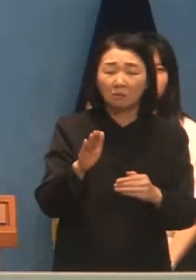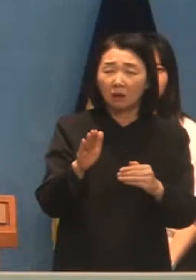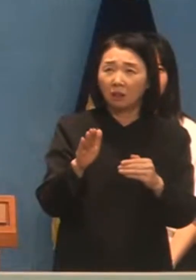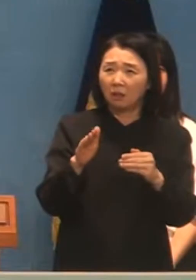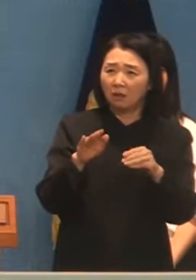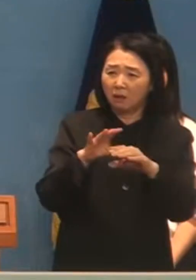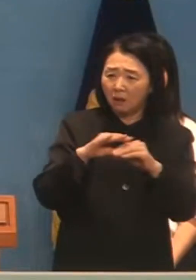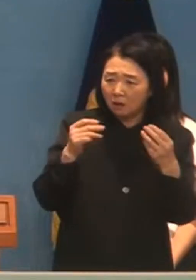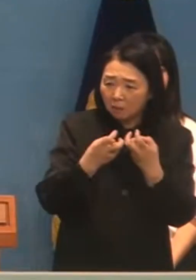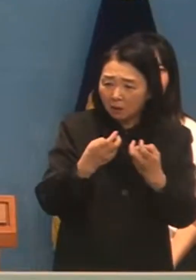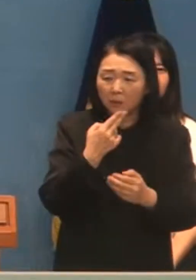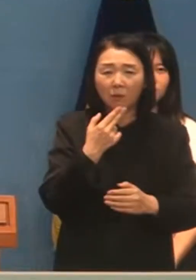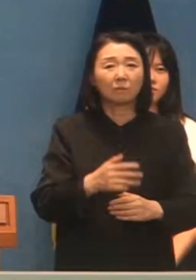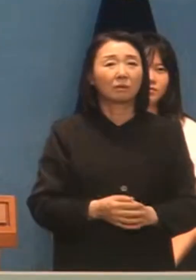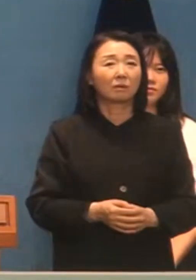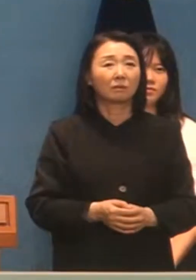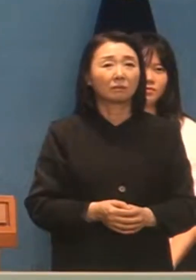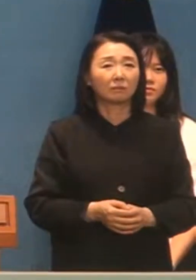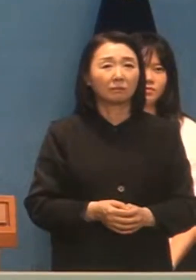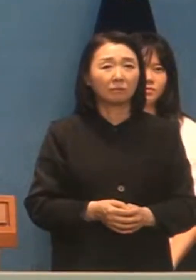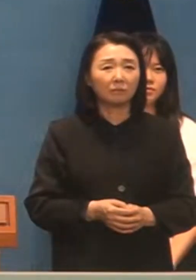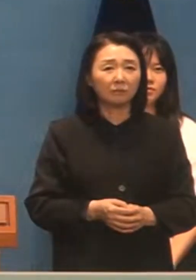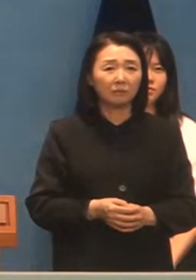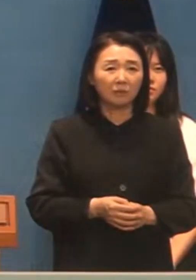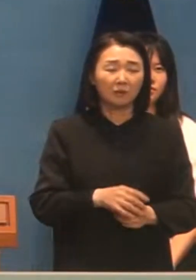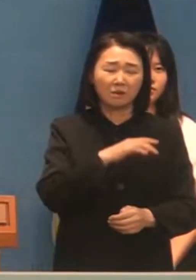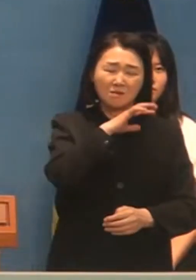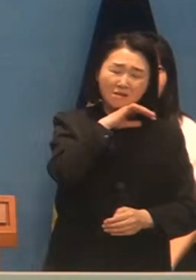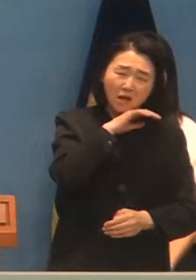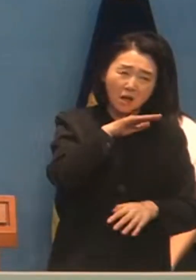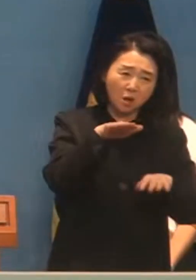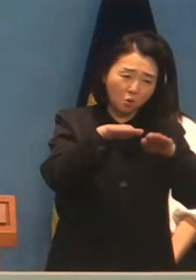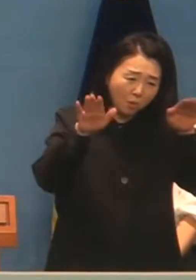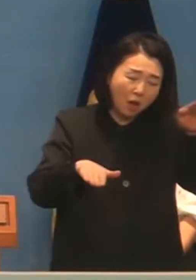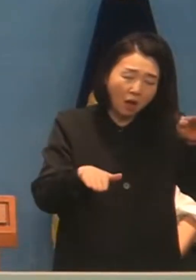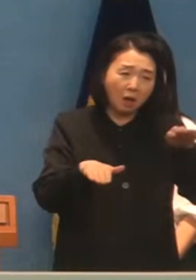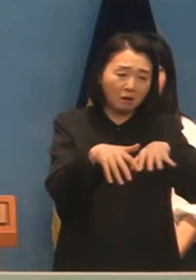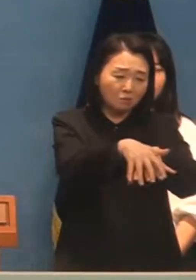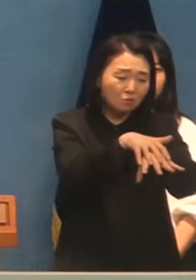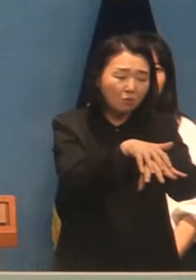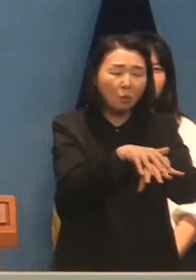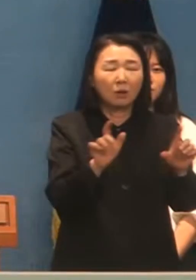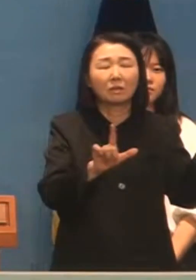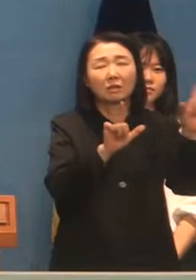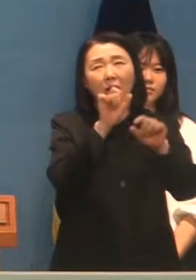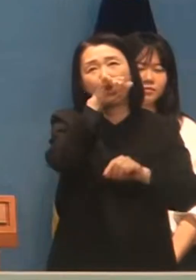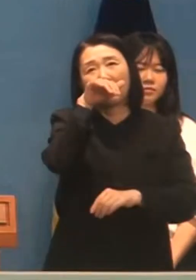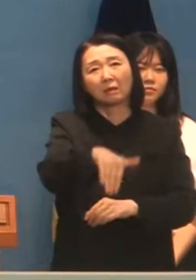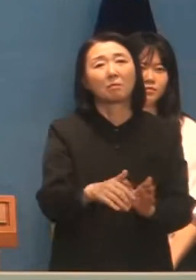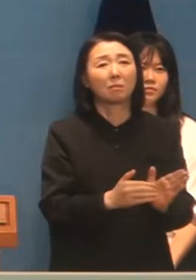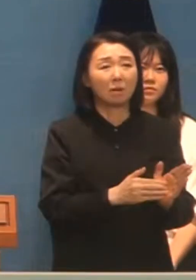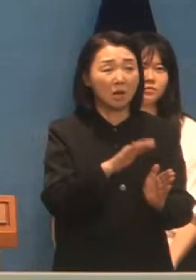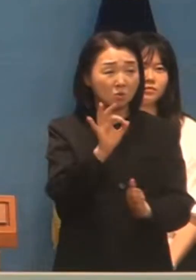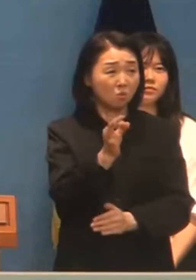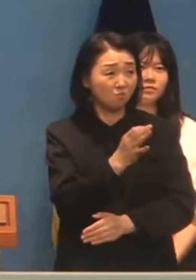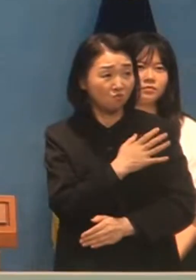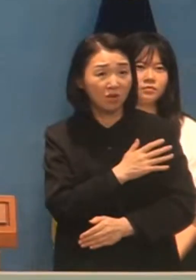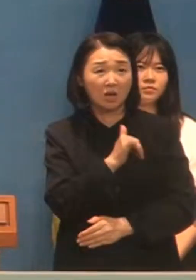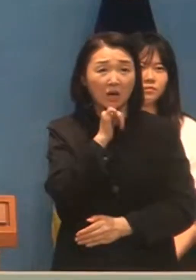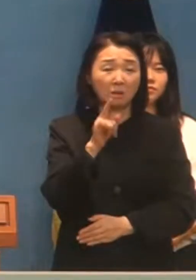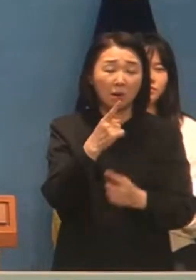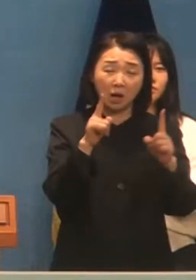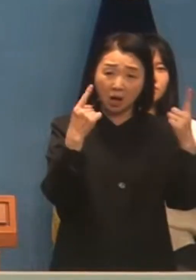않습니다. 구조화된 불평등은 삶의 질을 약화시킵니다. 돈을 얼마나 가졌는지, 어느